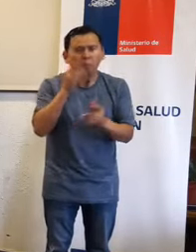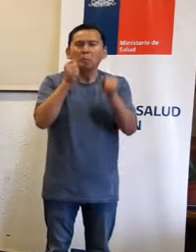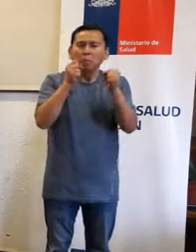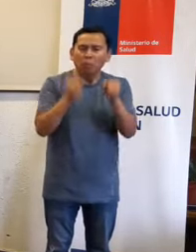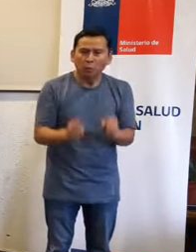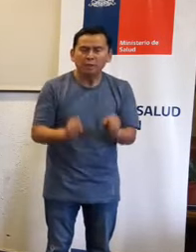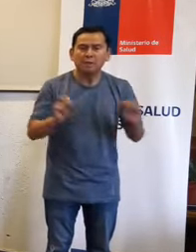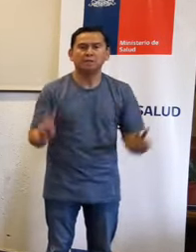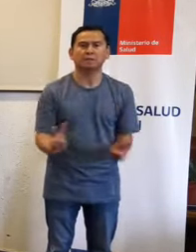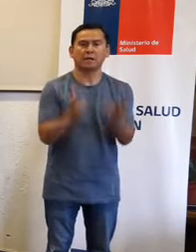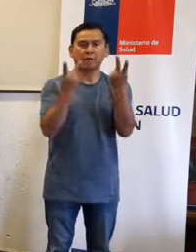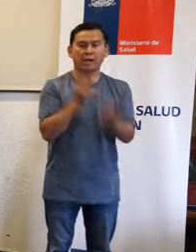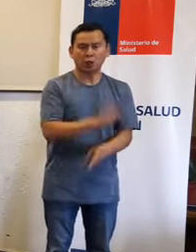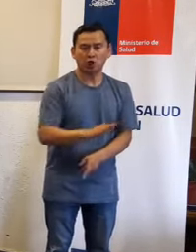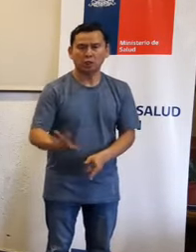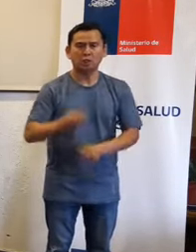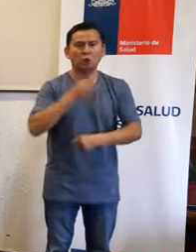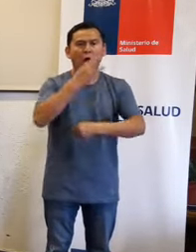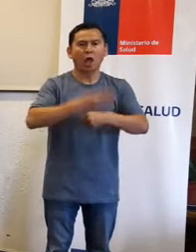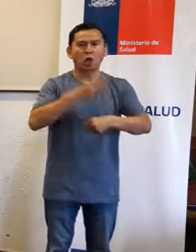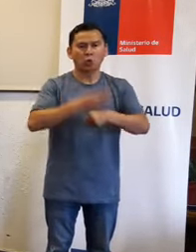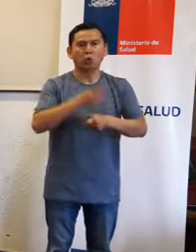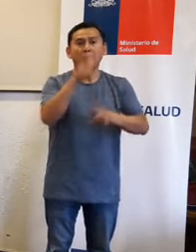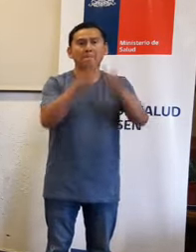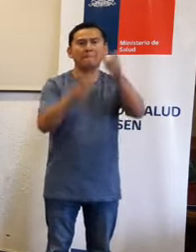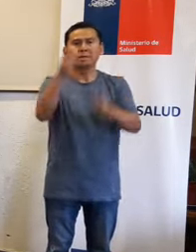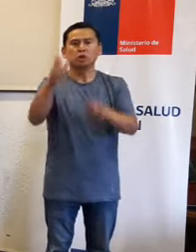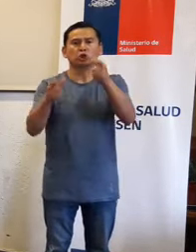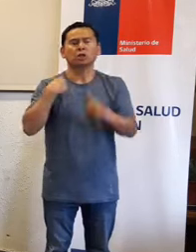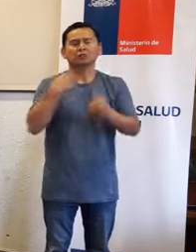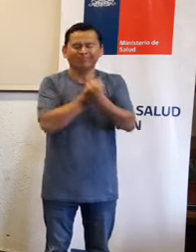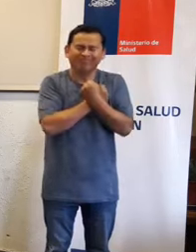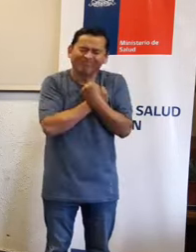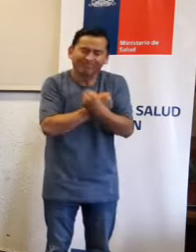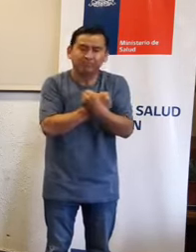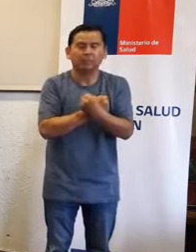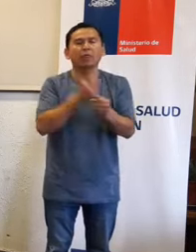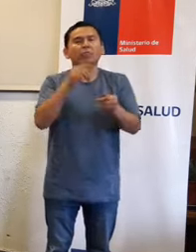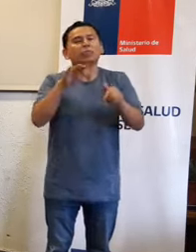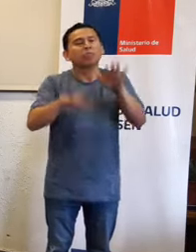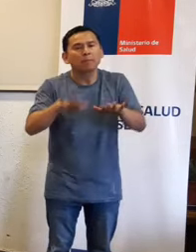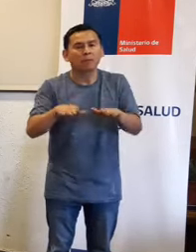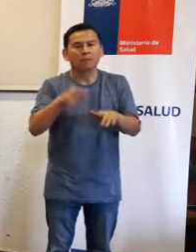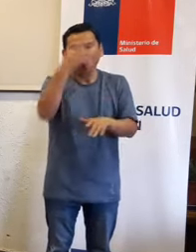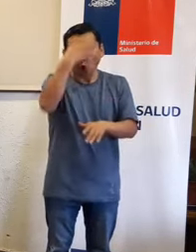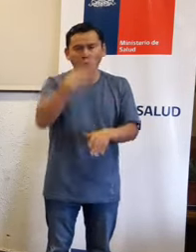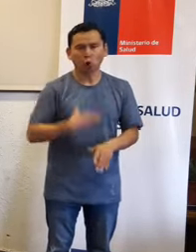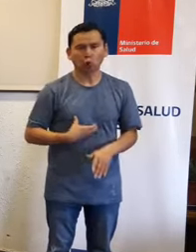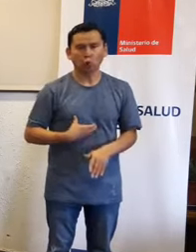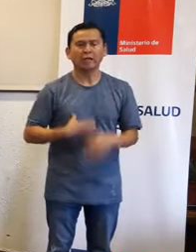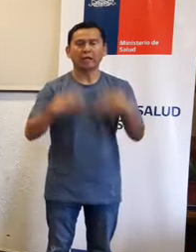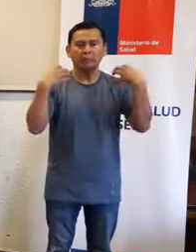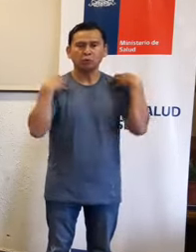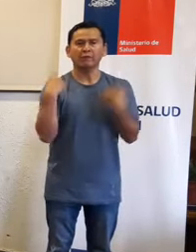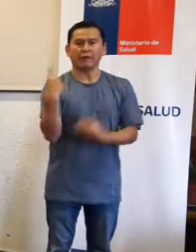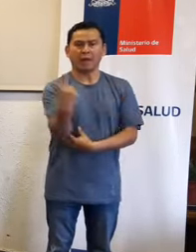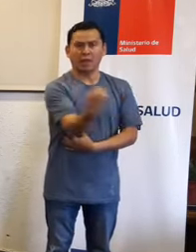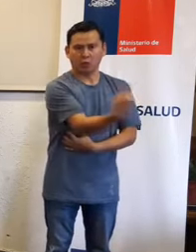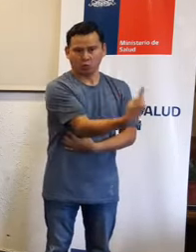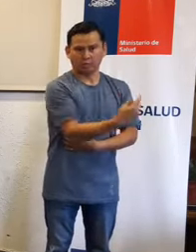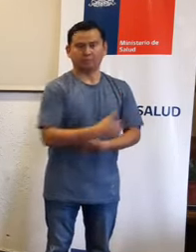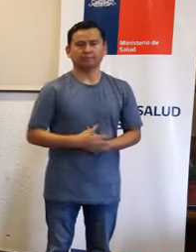mantener a salvo a nuestros niños, a nuestros adultos mayores, a las personas que queremos, dependen de esa conducta responsable que cada uno de nosotros